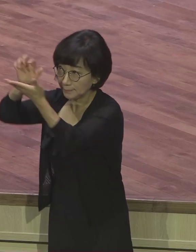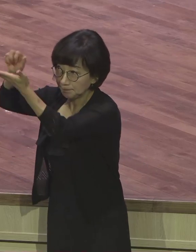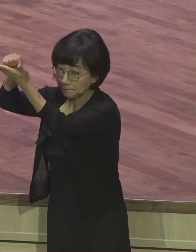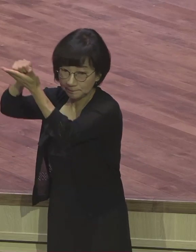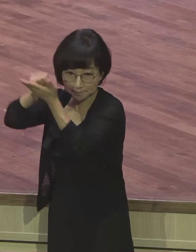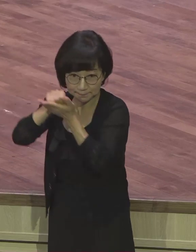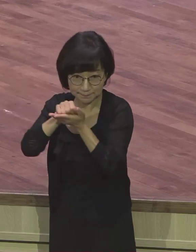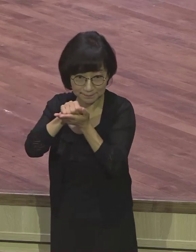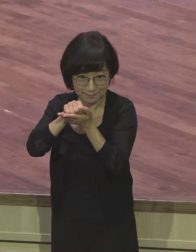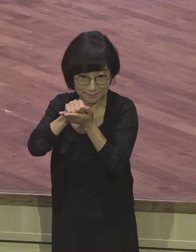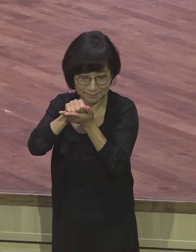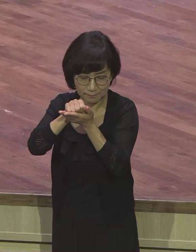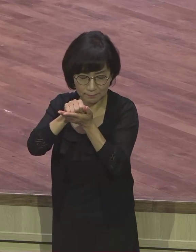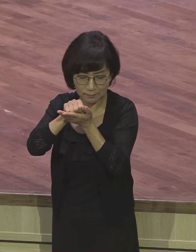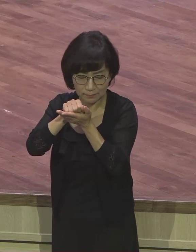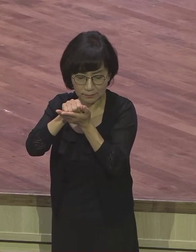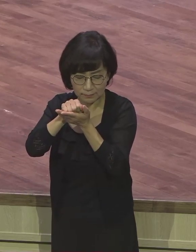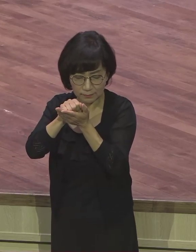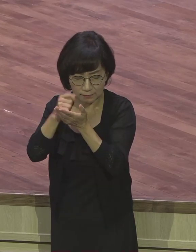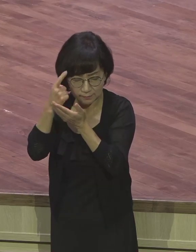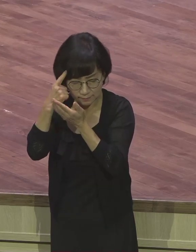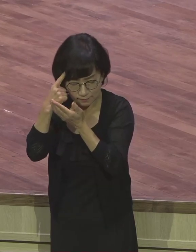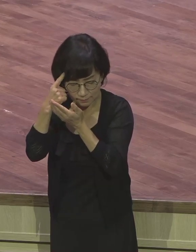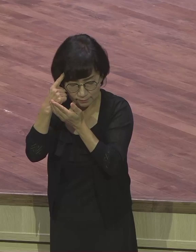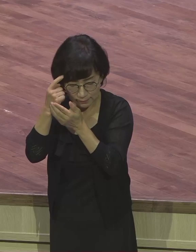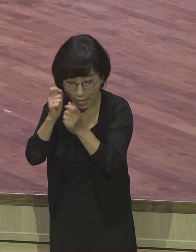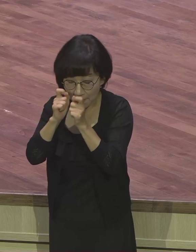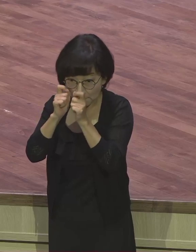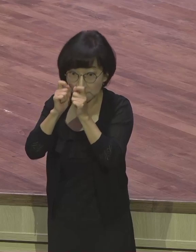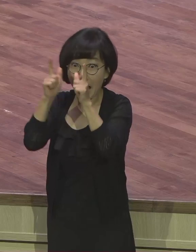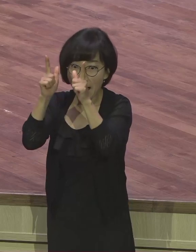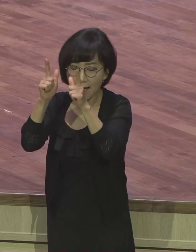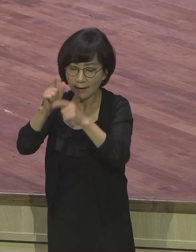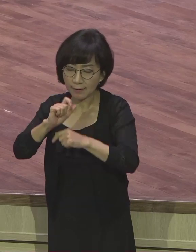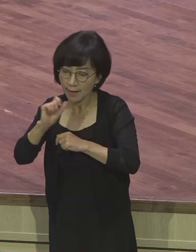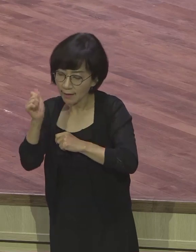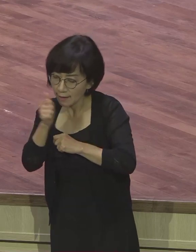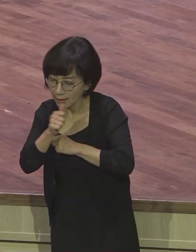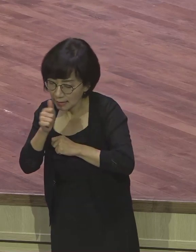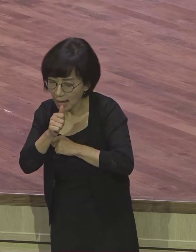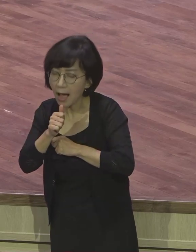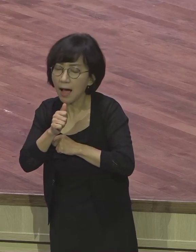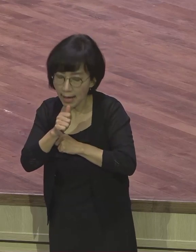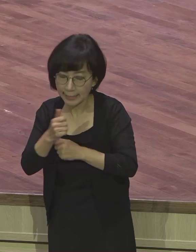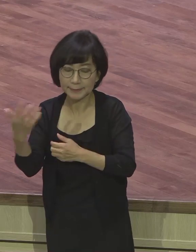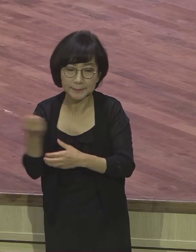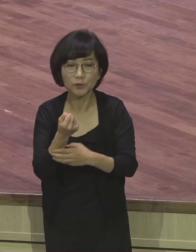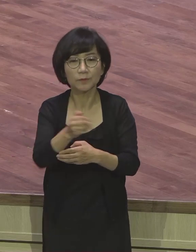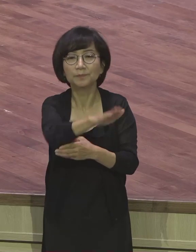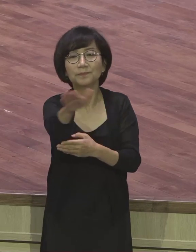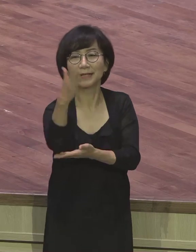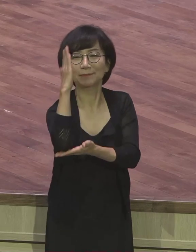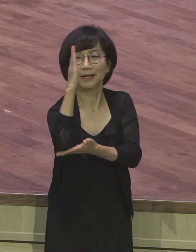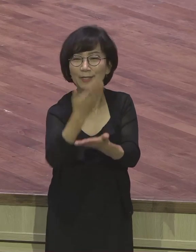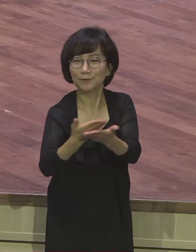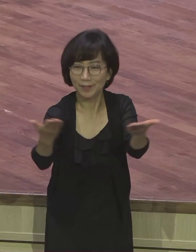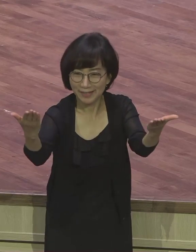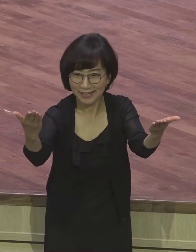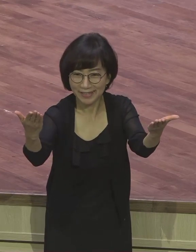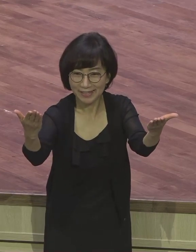은사. 하나님 말씀을 깊이 깨닫고 그 말씀을 잘 해석하고 잘 선포하는 은사를 받은